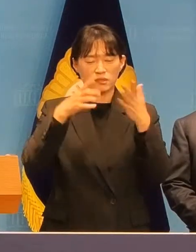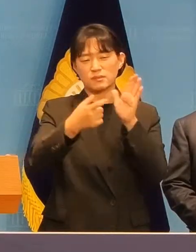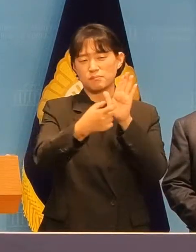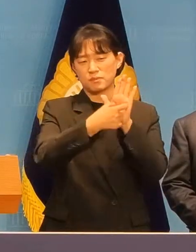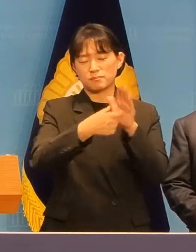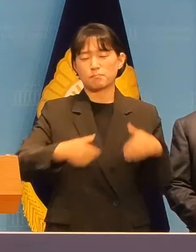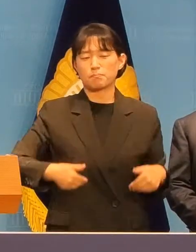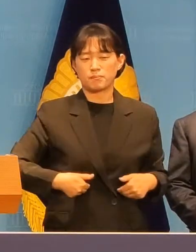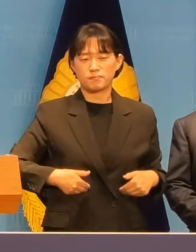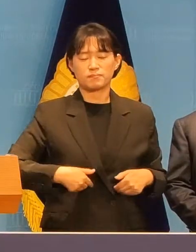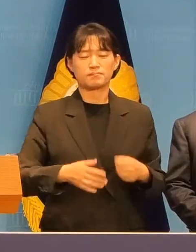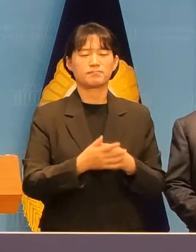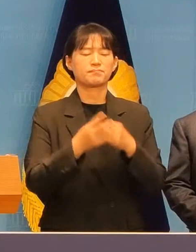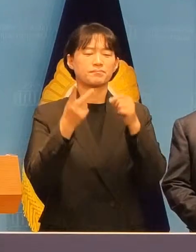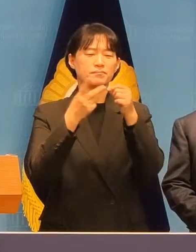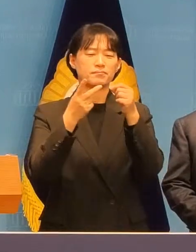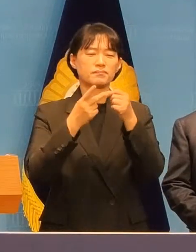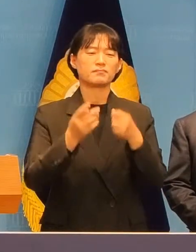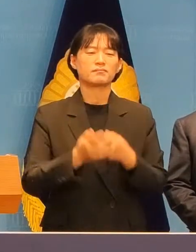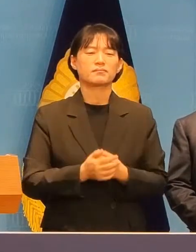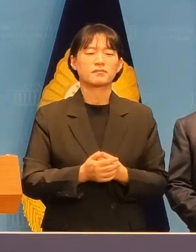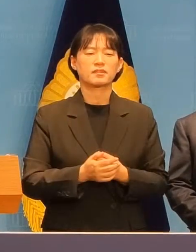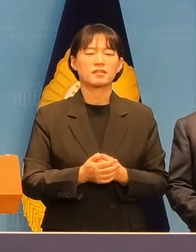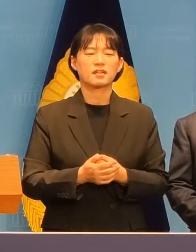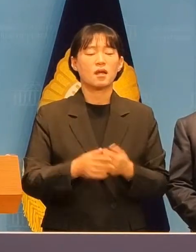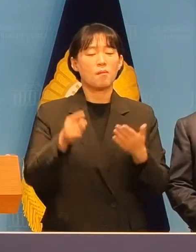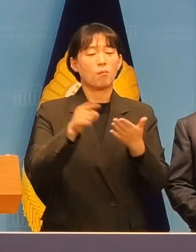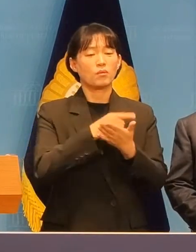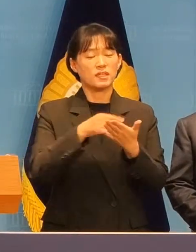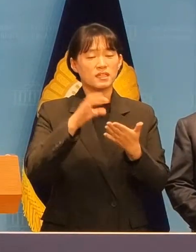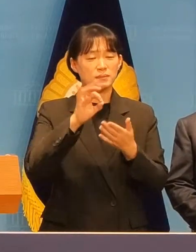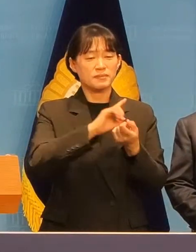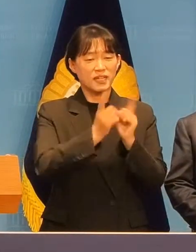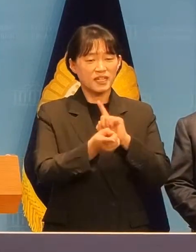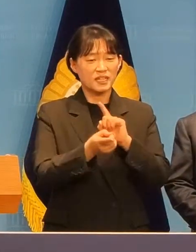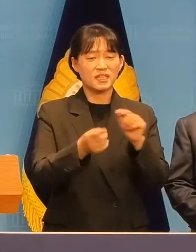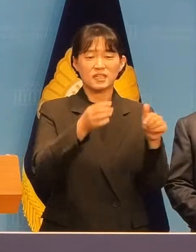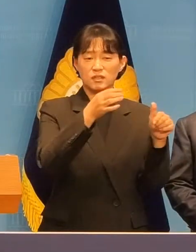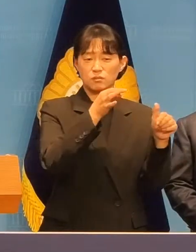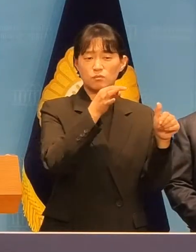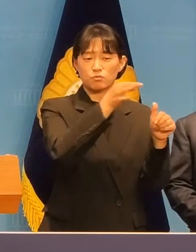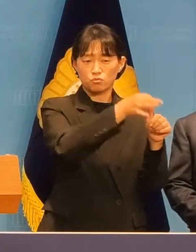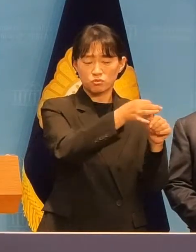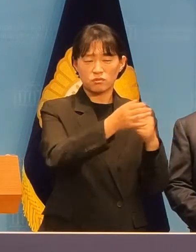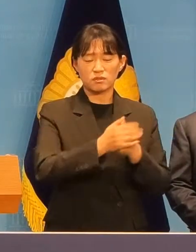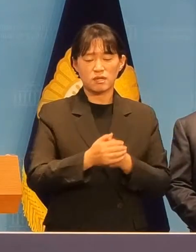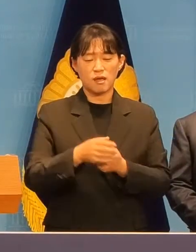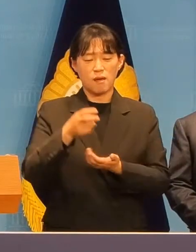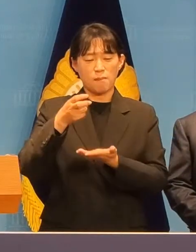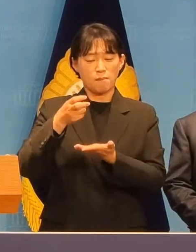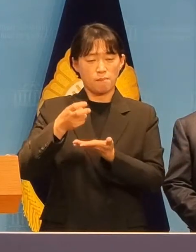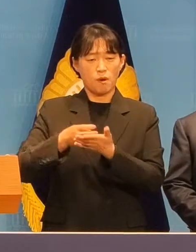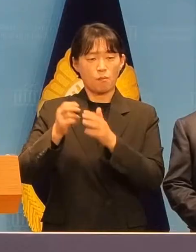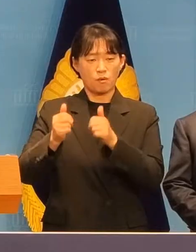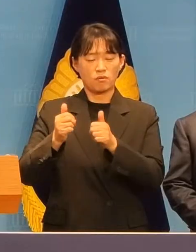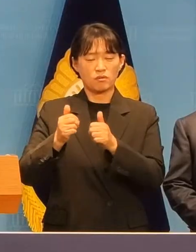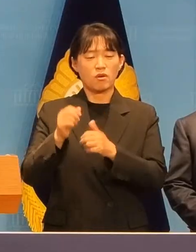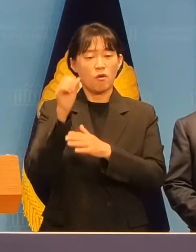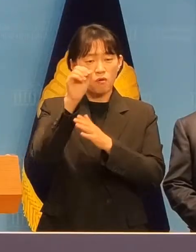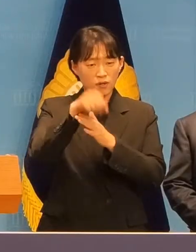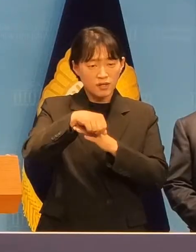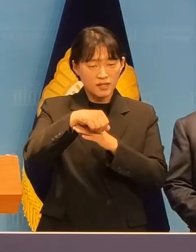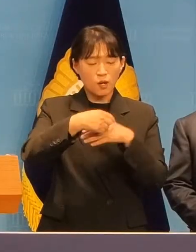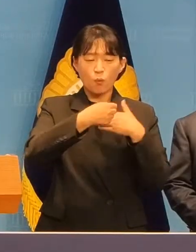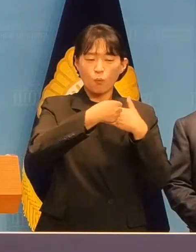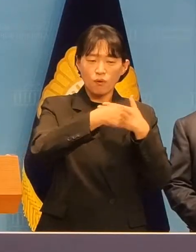합니다. 둘째, 배보상금 대리 수령은 법원 허가하에 예외적인